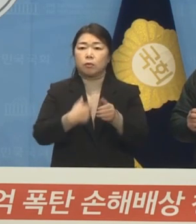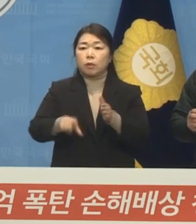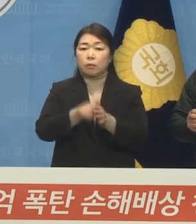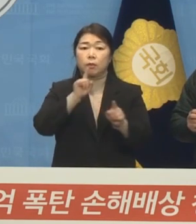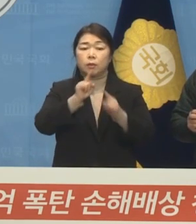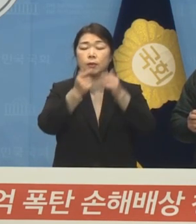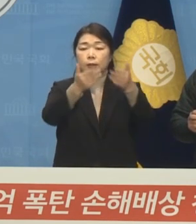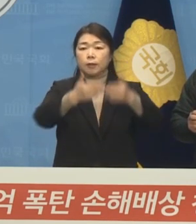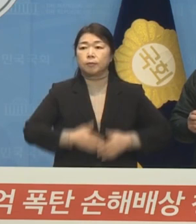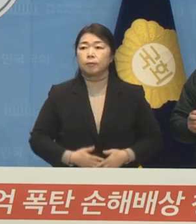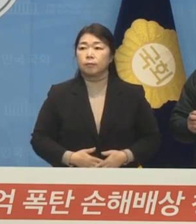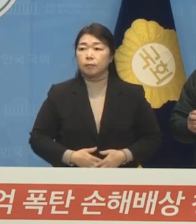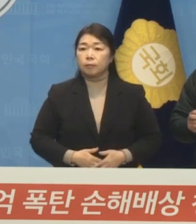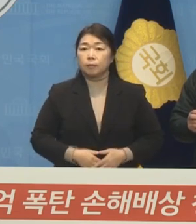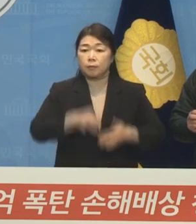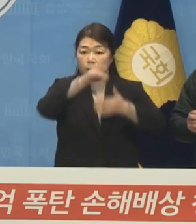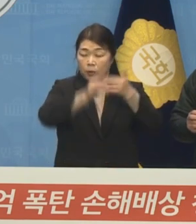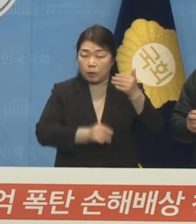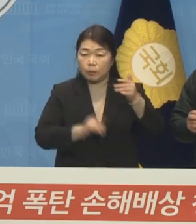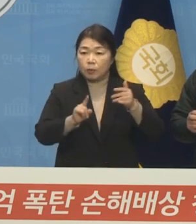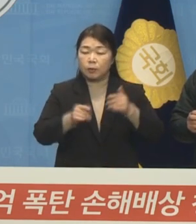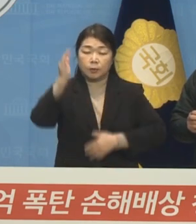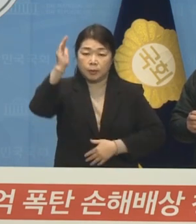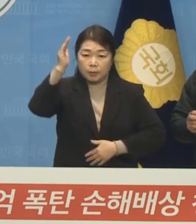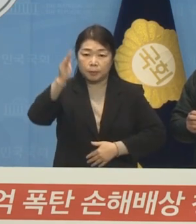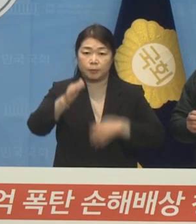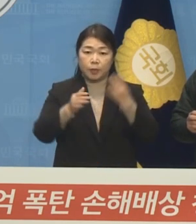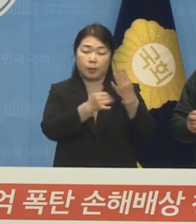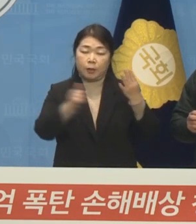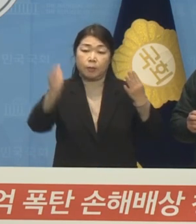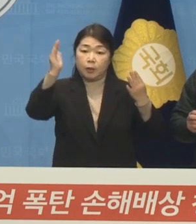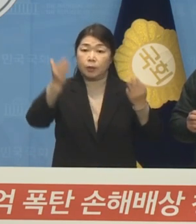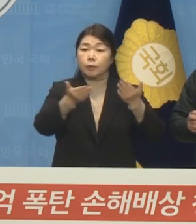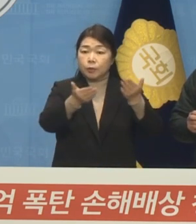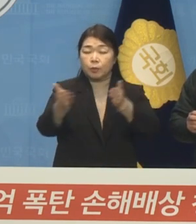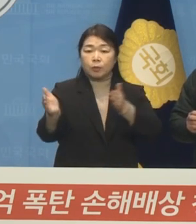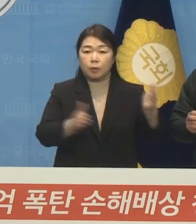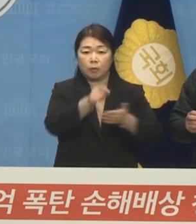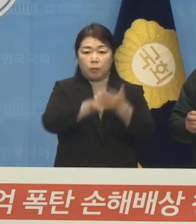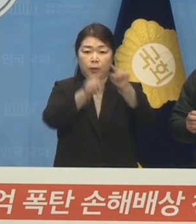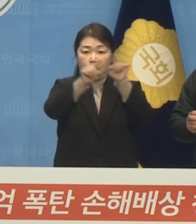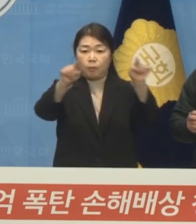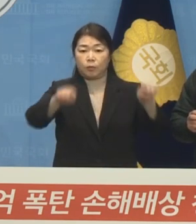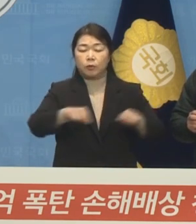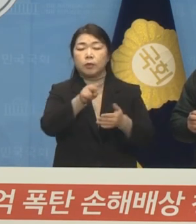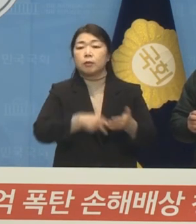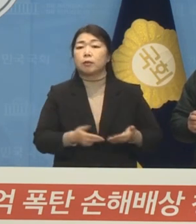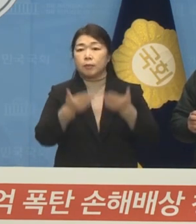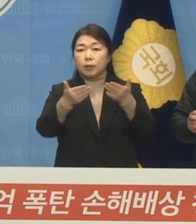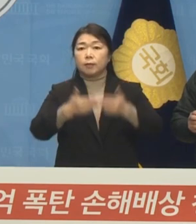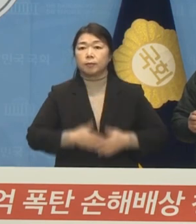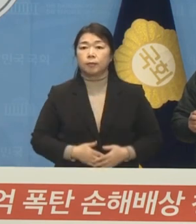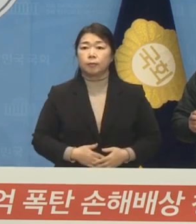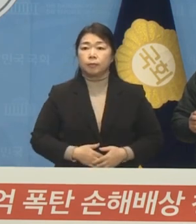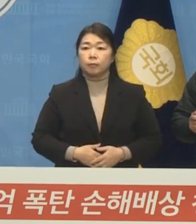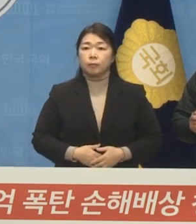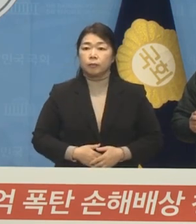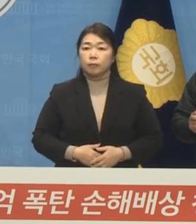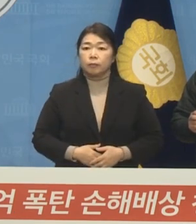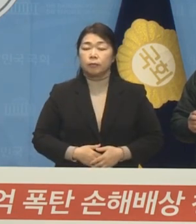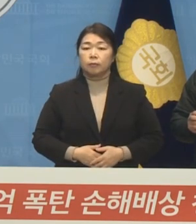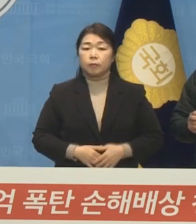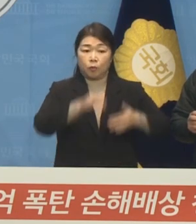진행합니다. 기자회견 순서는 발언을 네 분의 발언을 듣고 회견문 낭독으로 진행될 예정입니다.